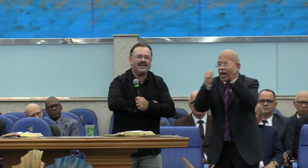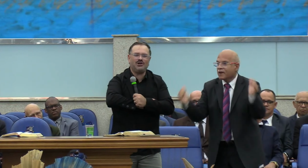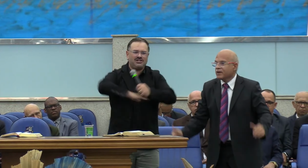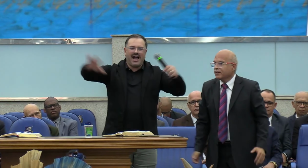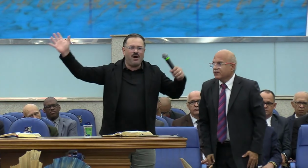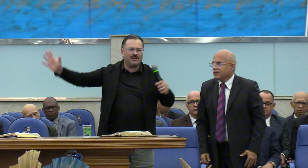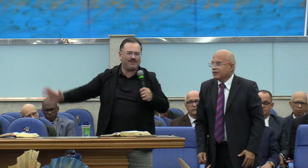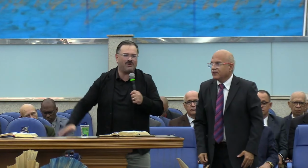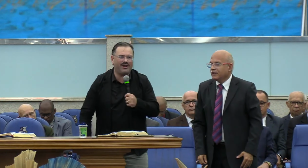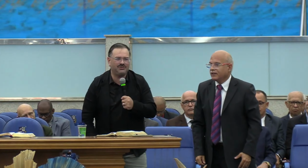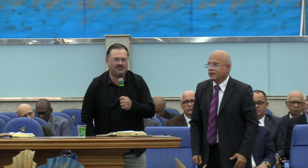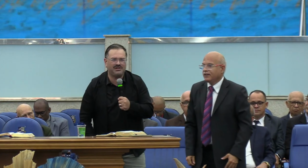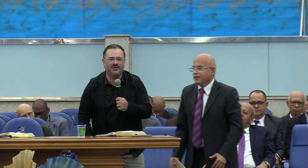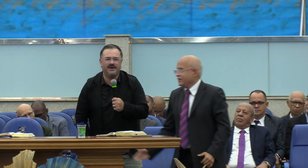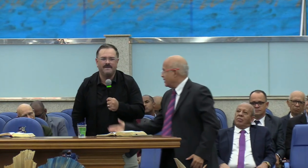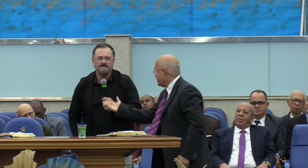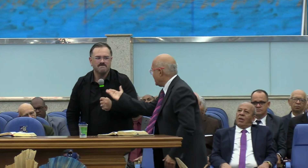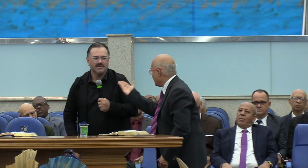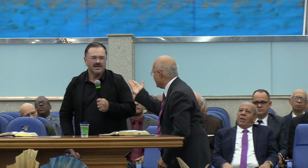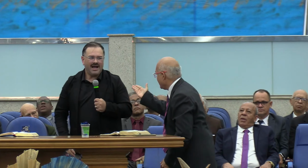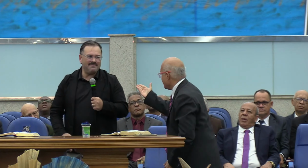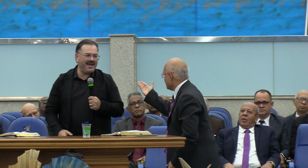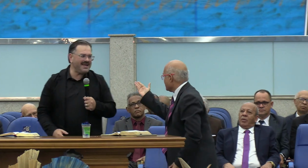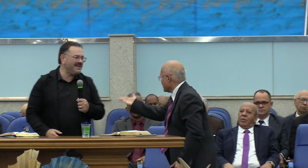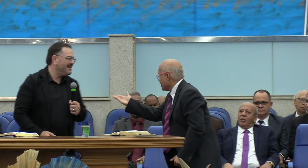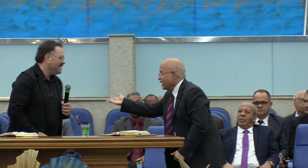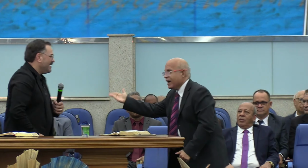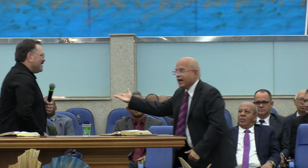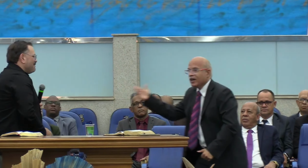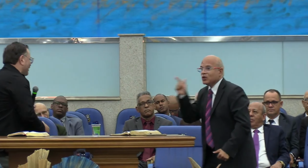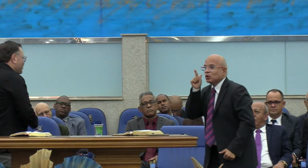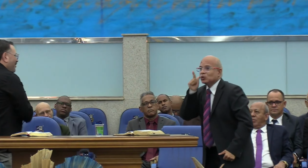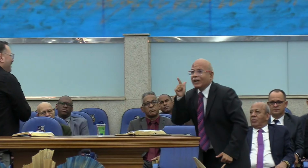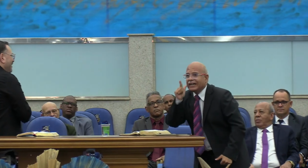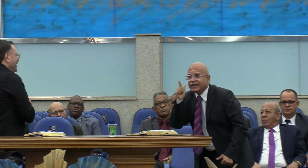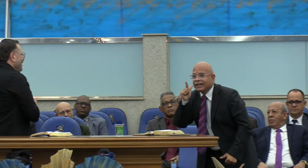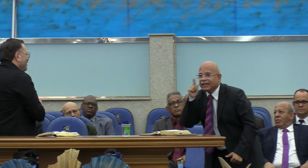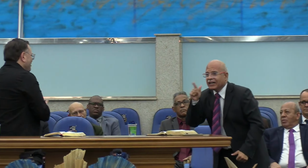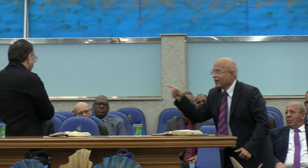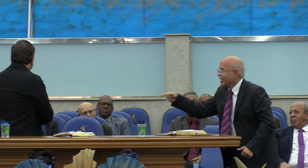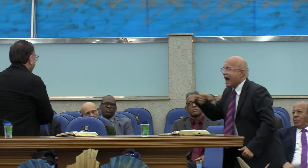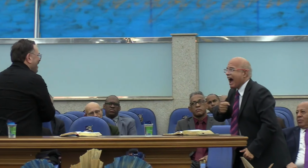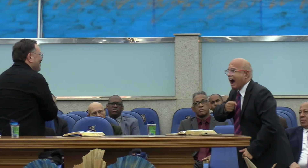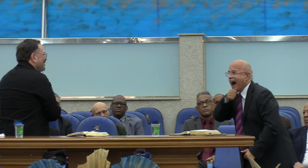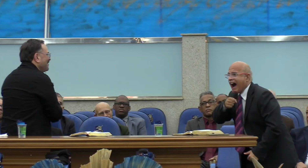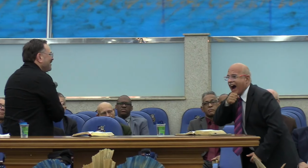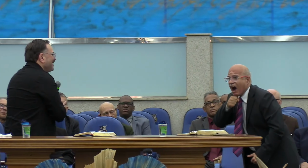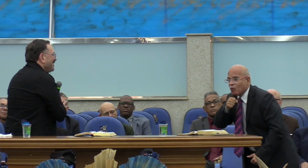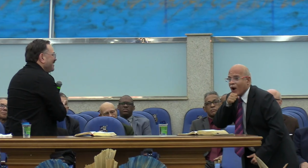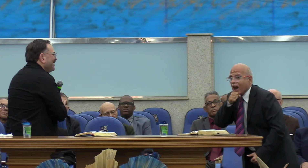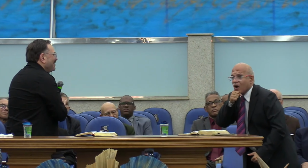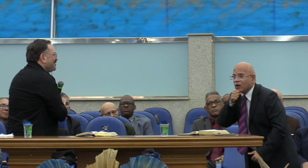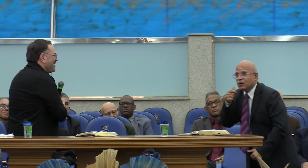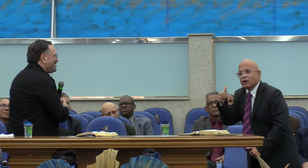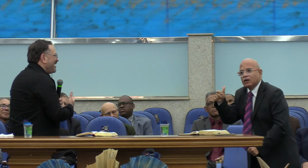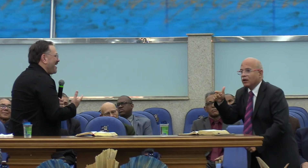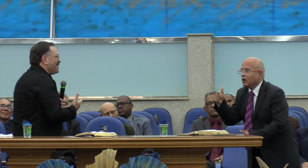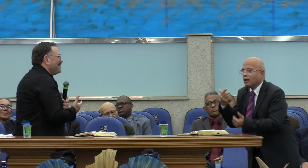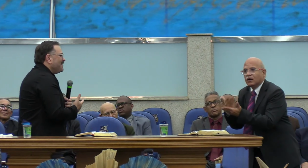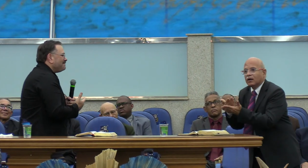e ganhador de almas para a glória do Senhor. Amém? Pastor, o Gesiel,